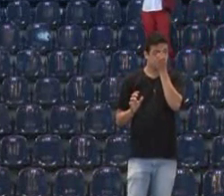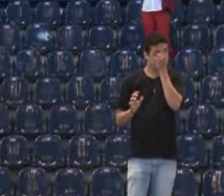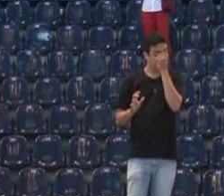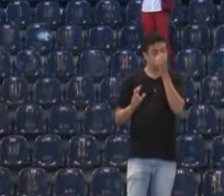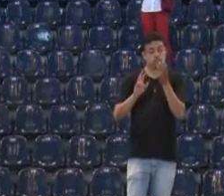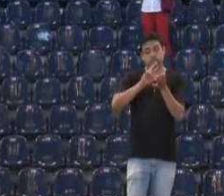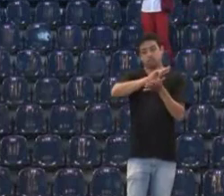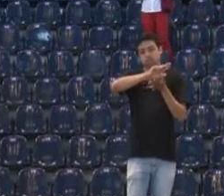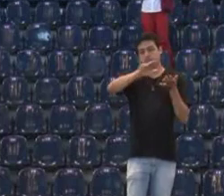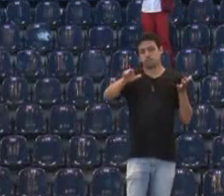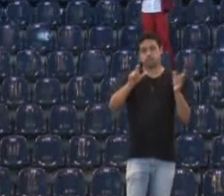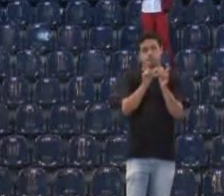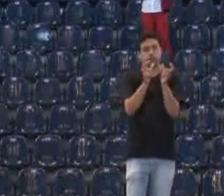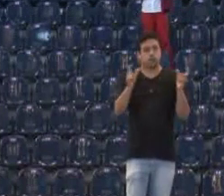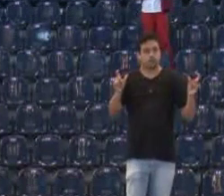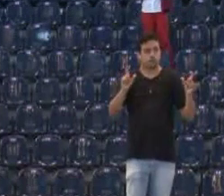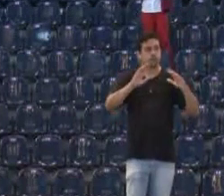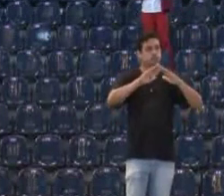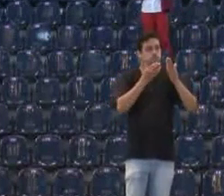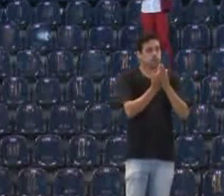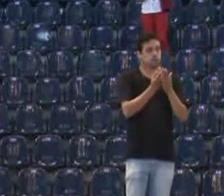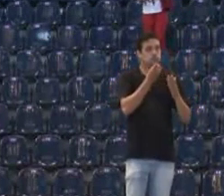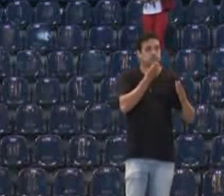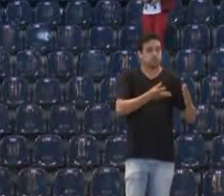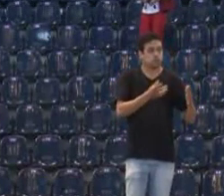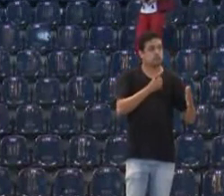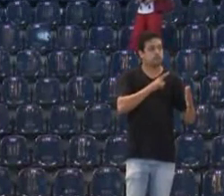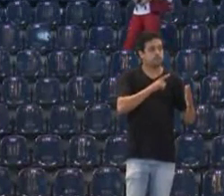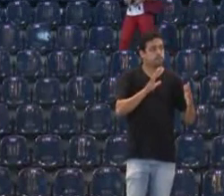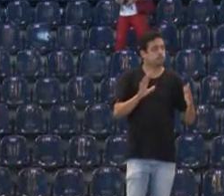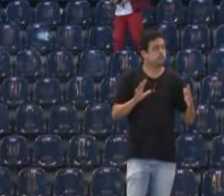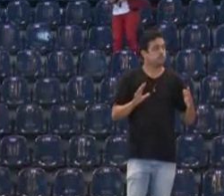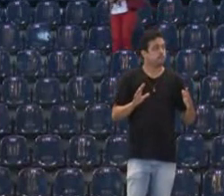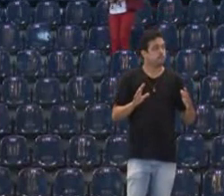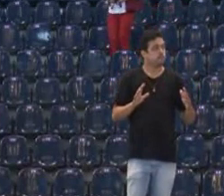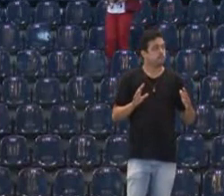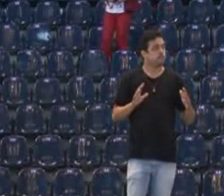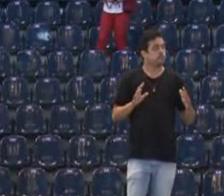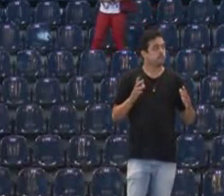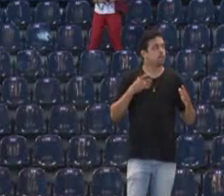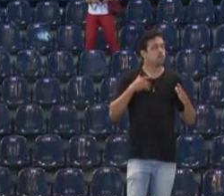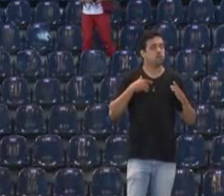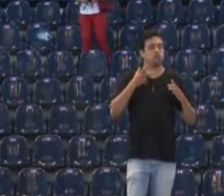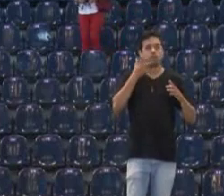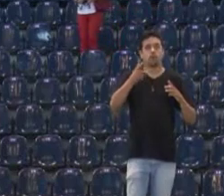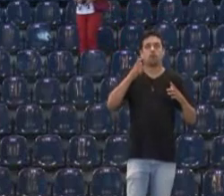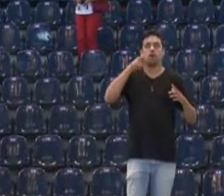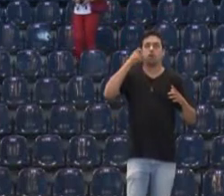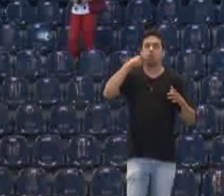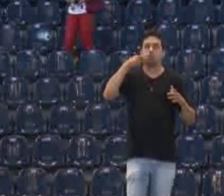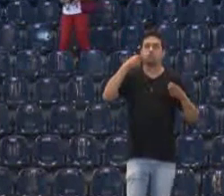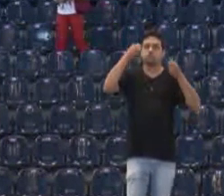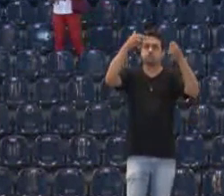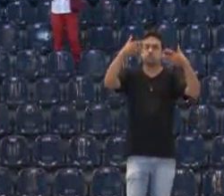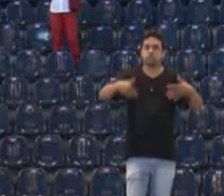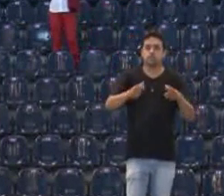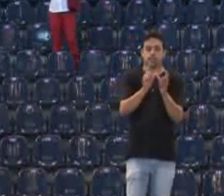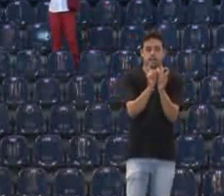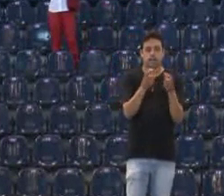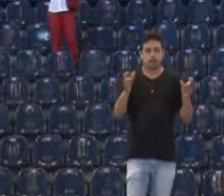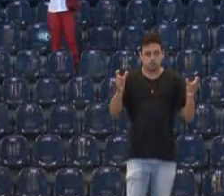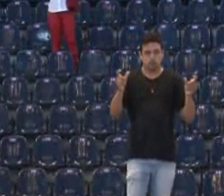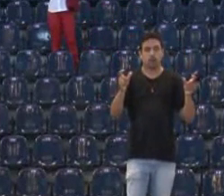Existem várias gramáticas escolares que são suficientes, tá? Não vou aqui citar o autor, porque toda gramática